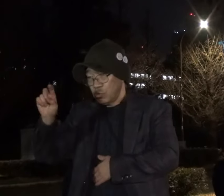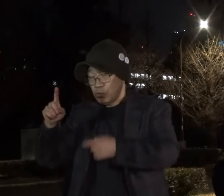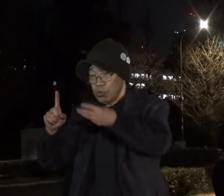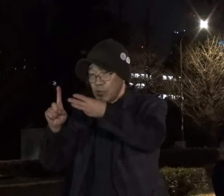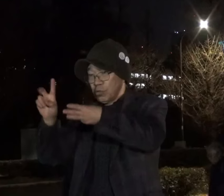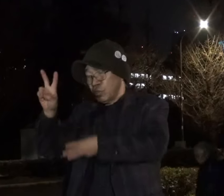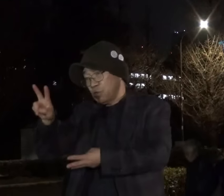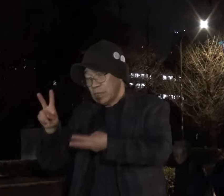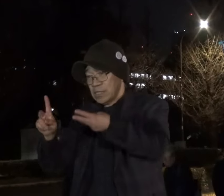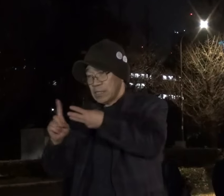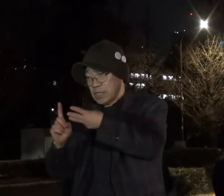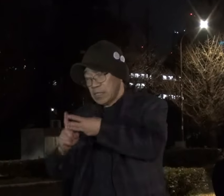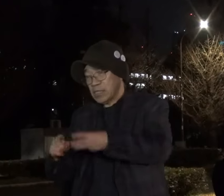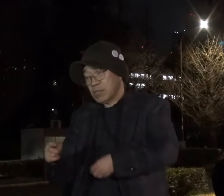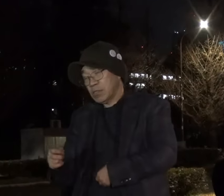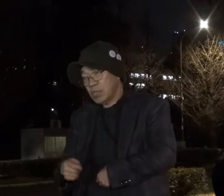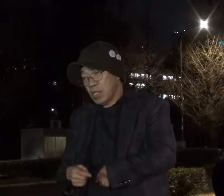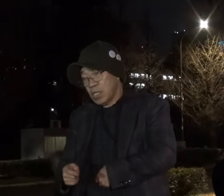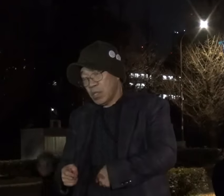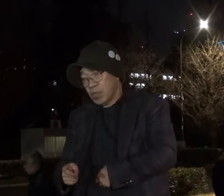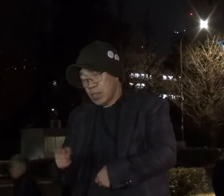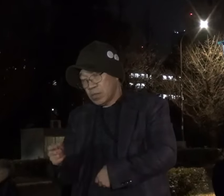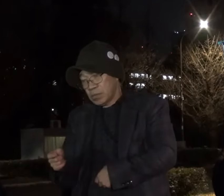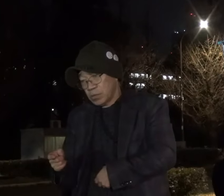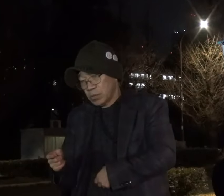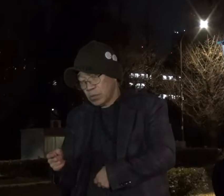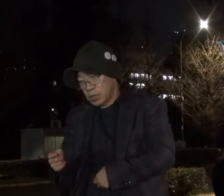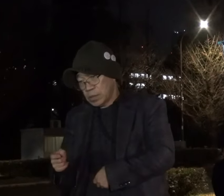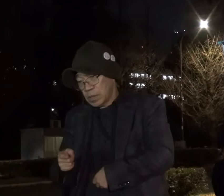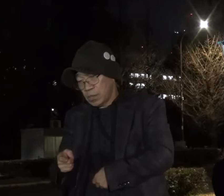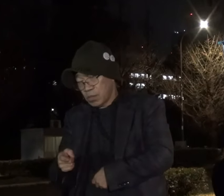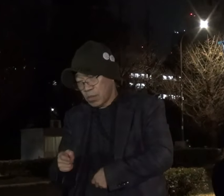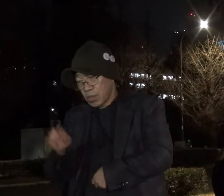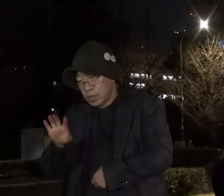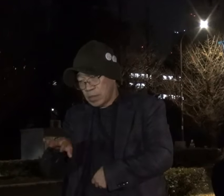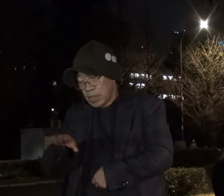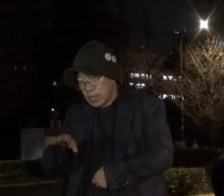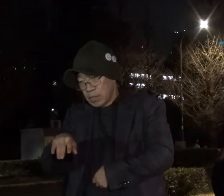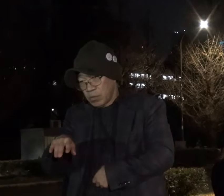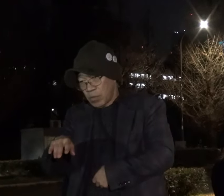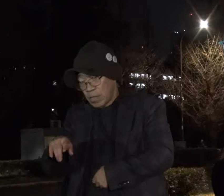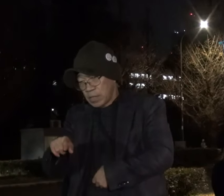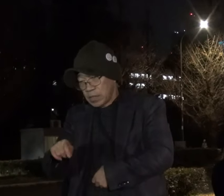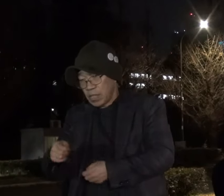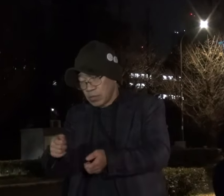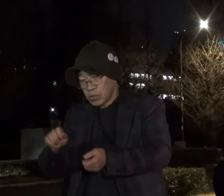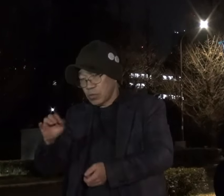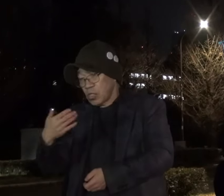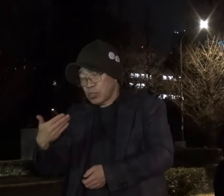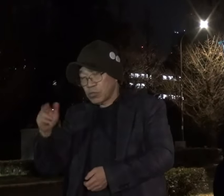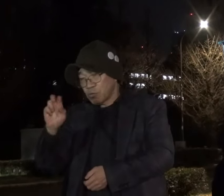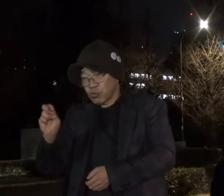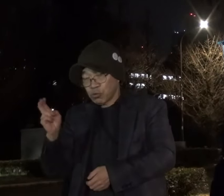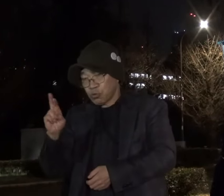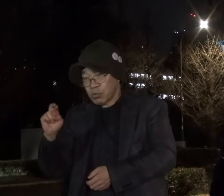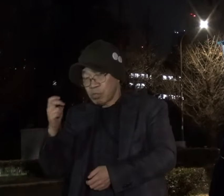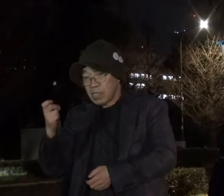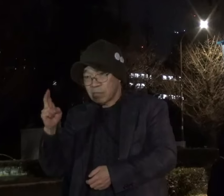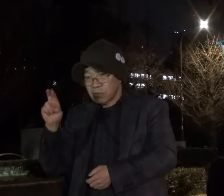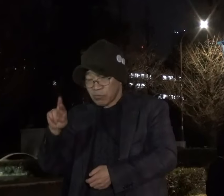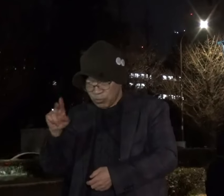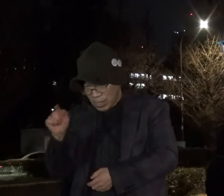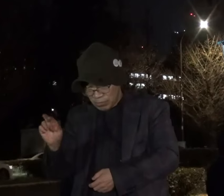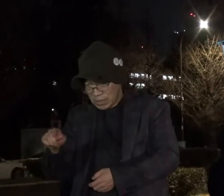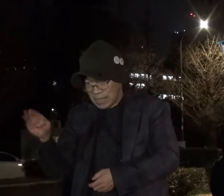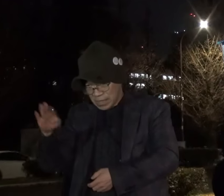9時50分ごろ4000トン角型構成タンク付近でフランジ取り外し作業を行っていた30代男性の協力